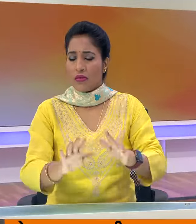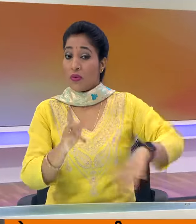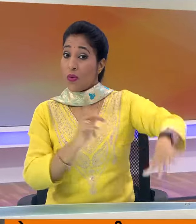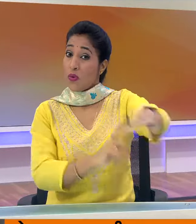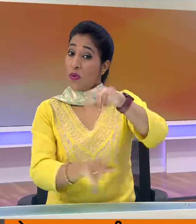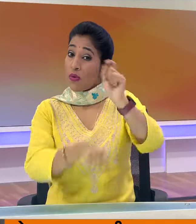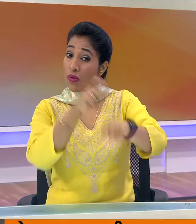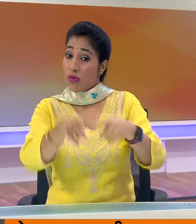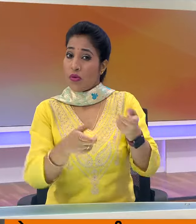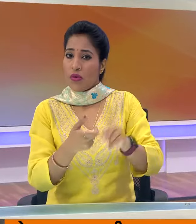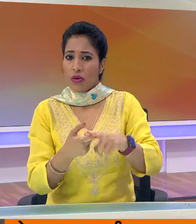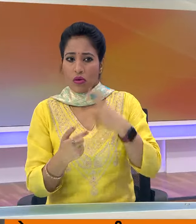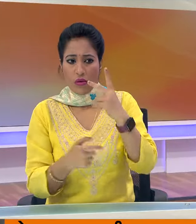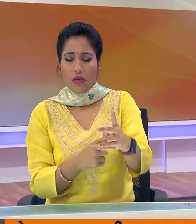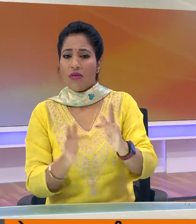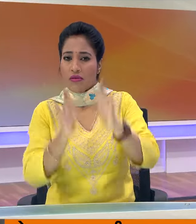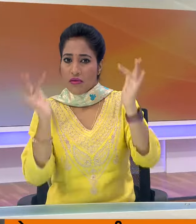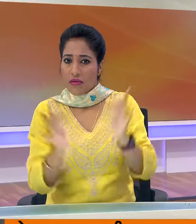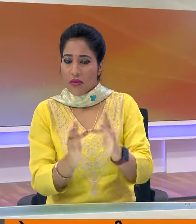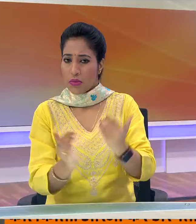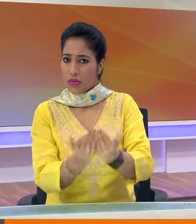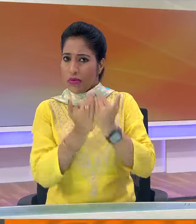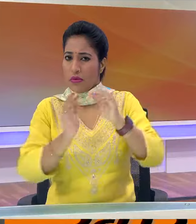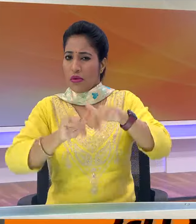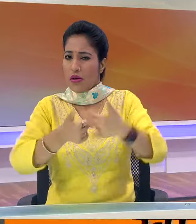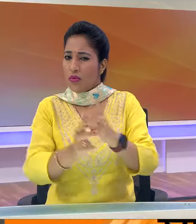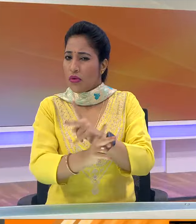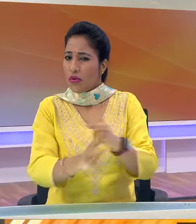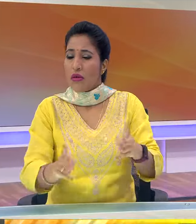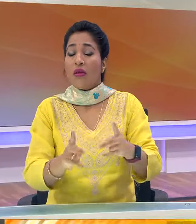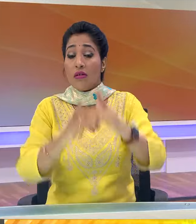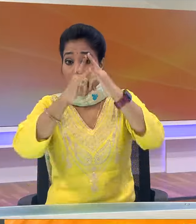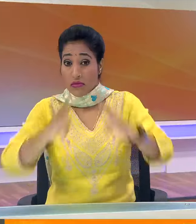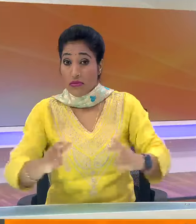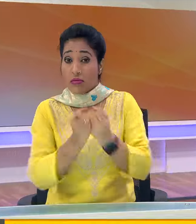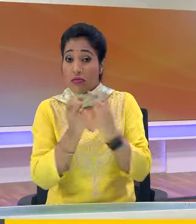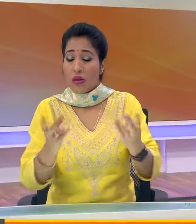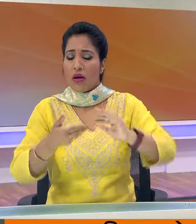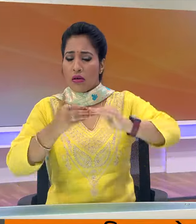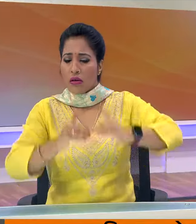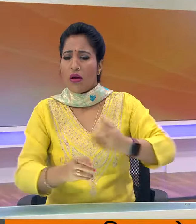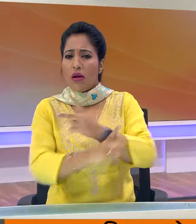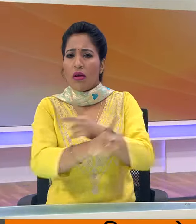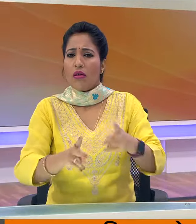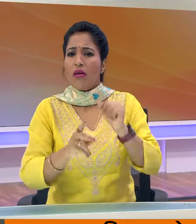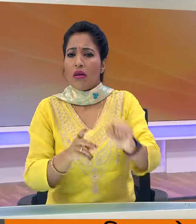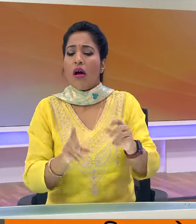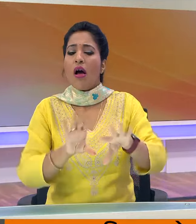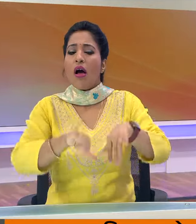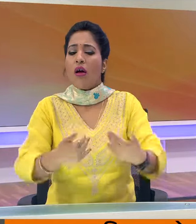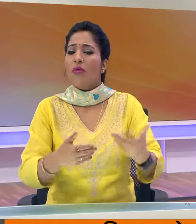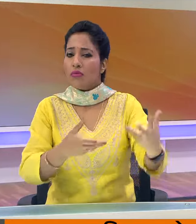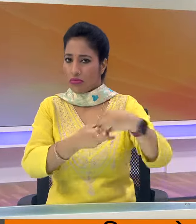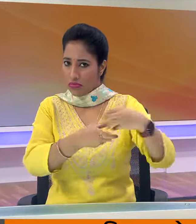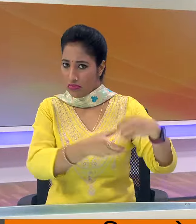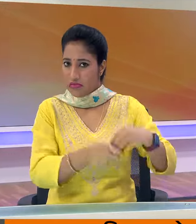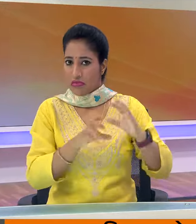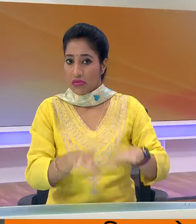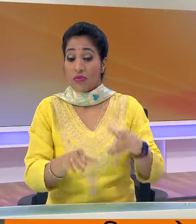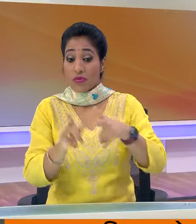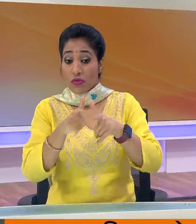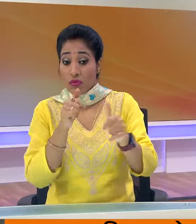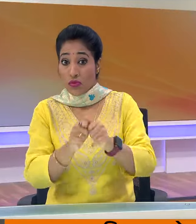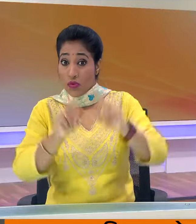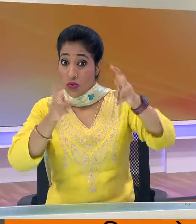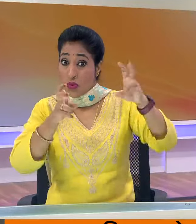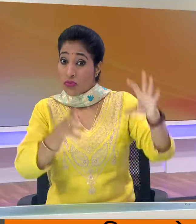बताया। थोड़ा बहुत साइबर सिक्योरिटी के बारे में इधर बताया। इस कैंप के दौरान किस किस प्रतियोगिताओं में इन कैडेटों को हिस्सा लेने का मौका मिला? तो जो सर्विस सब्जेक्ट्स